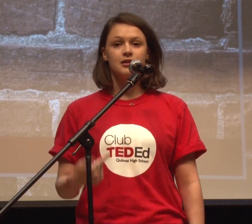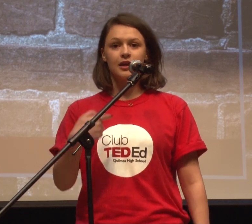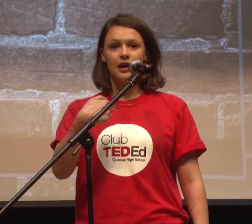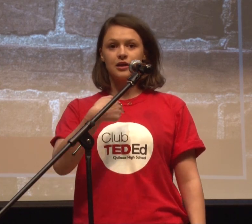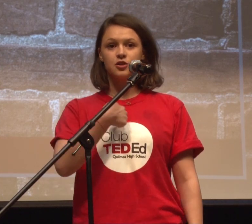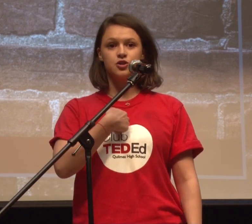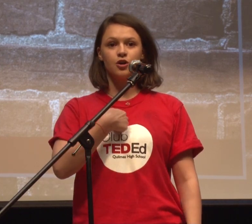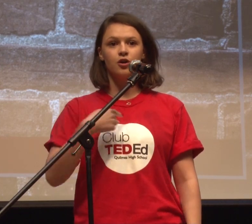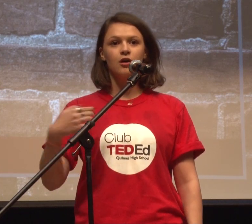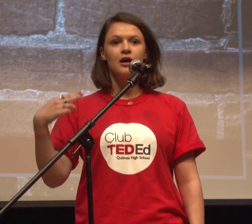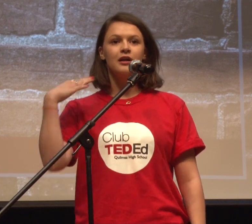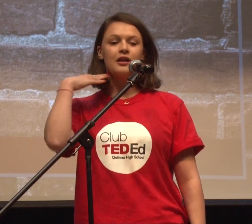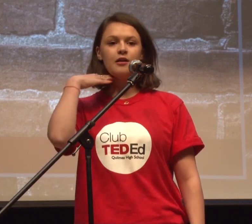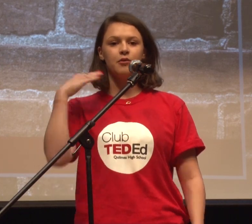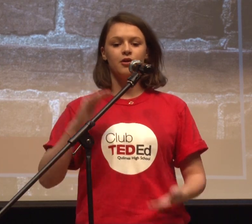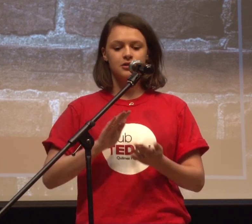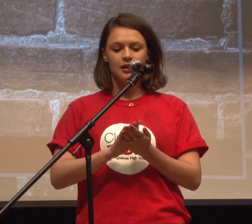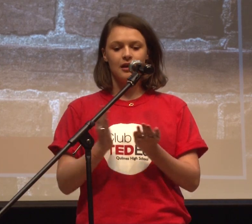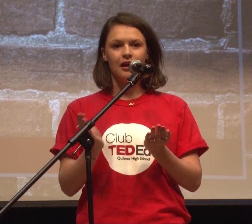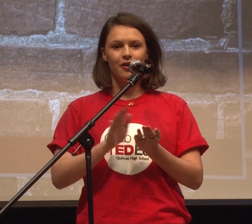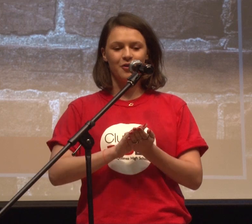sería yo, libros, leo.